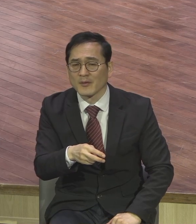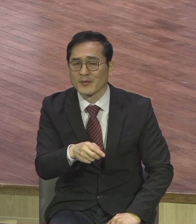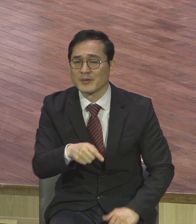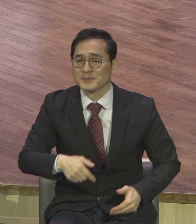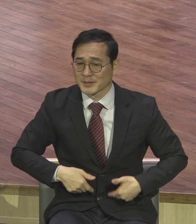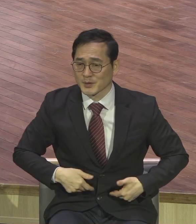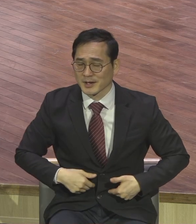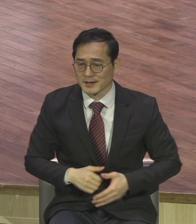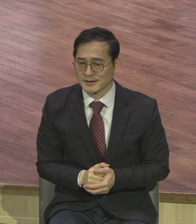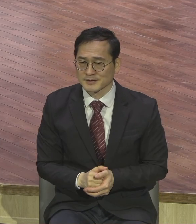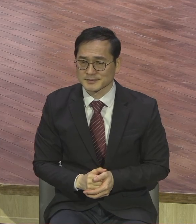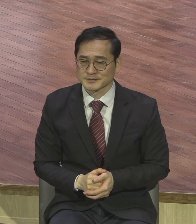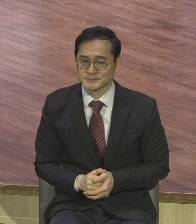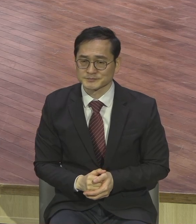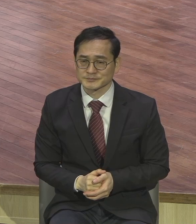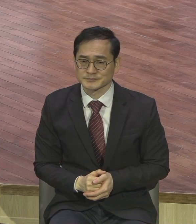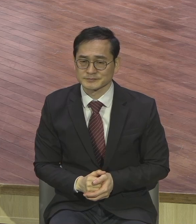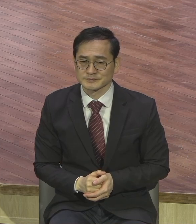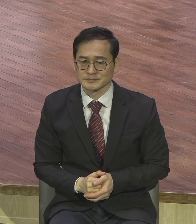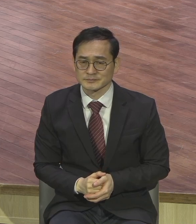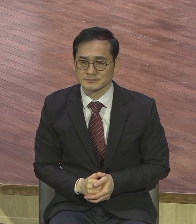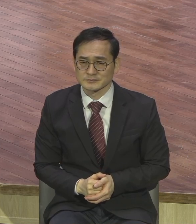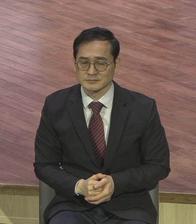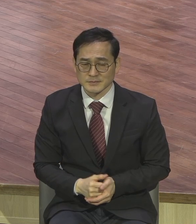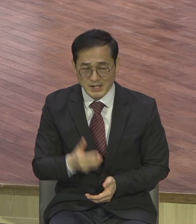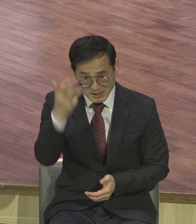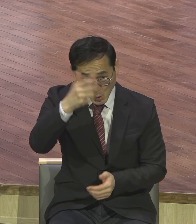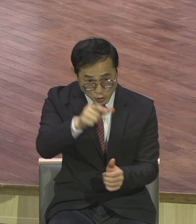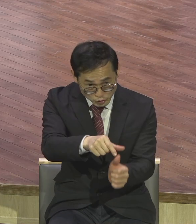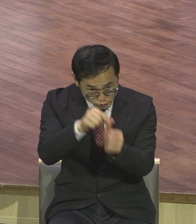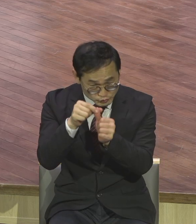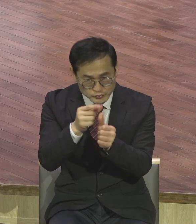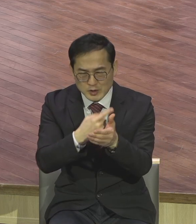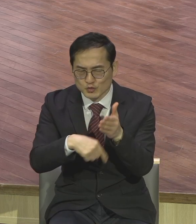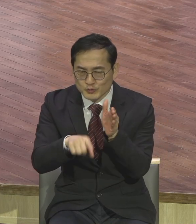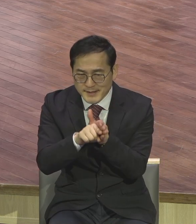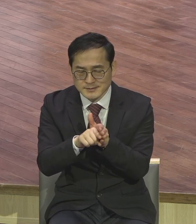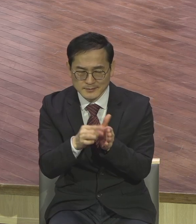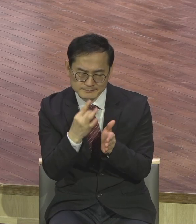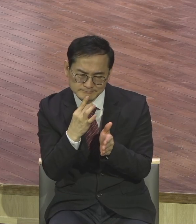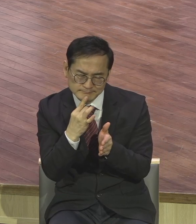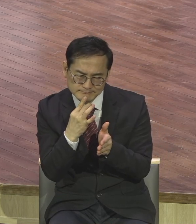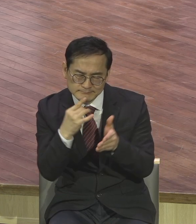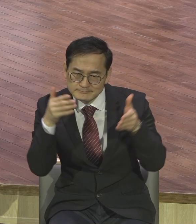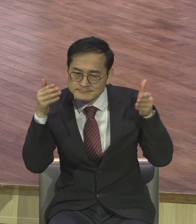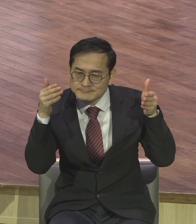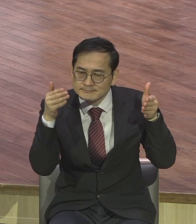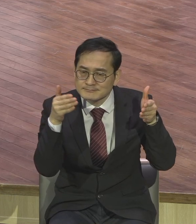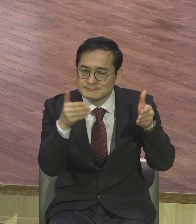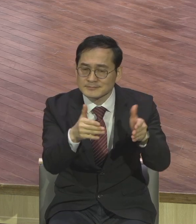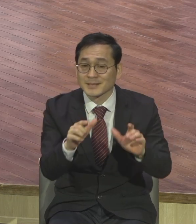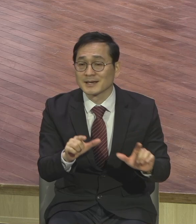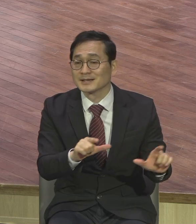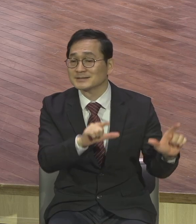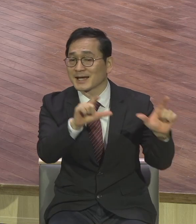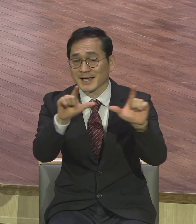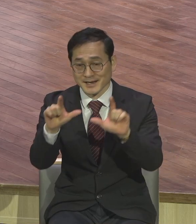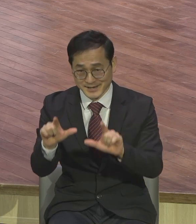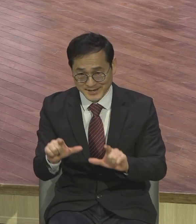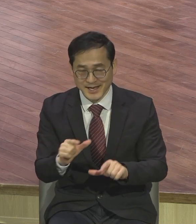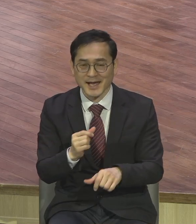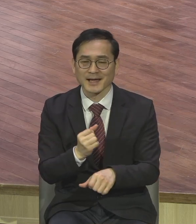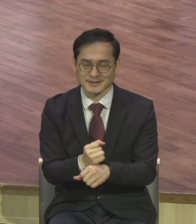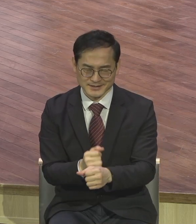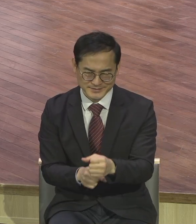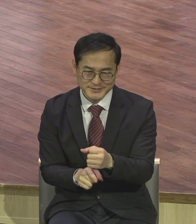향해서 올인하는 그런 참된 믿음의 삶을 살아야 한다 그런 뜻이지요. 특별히